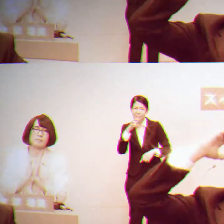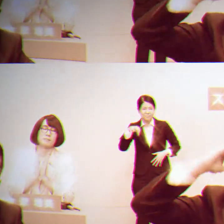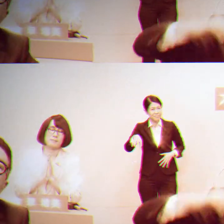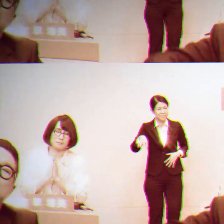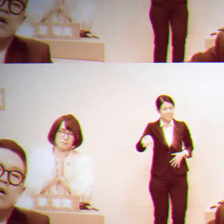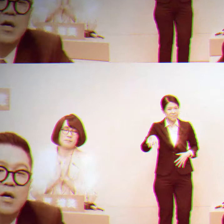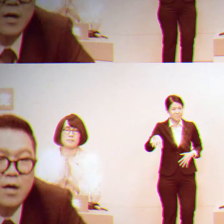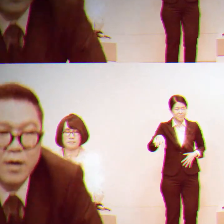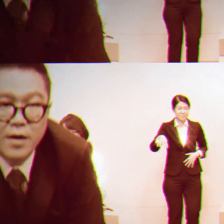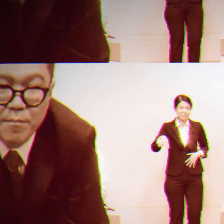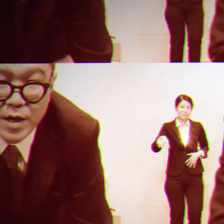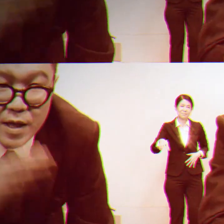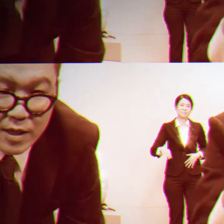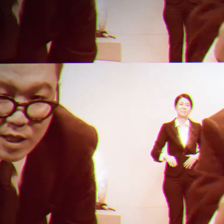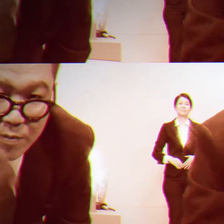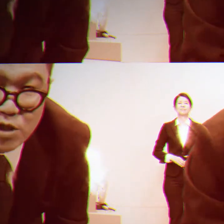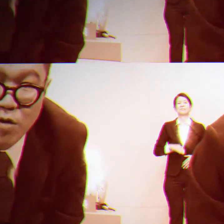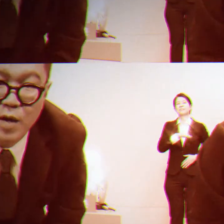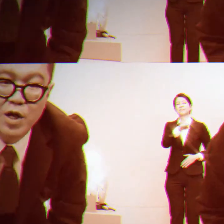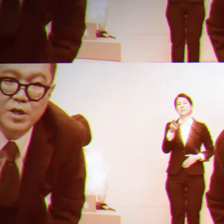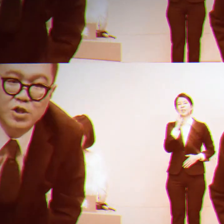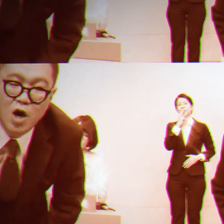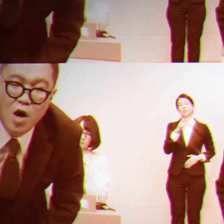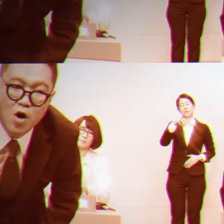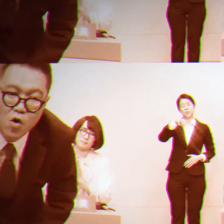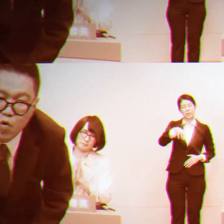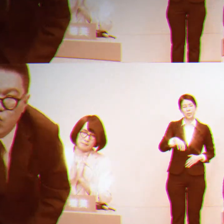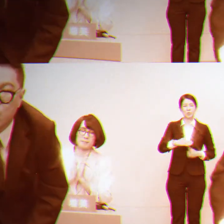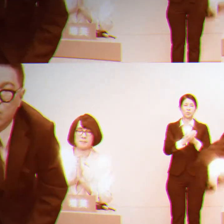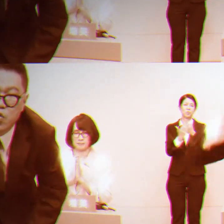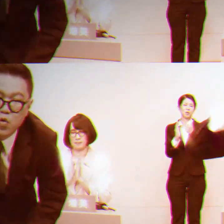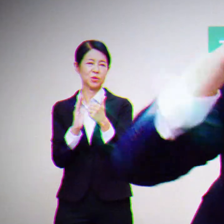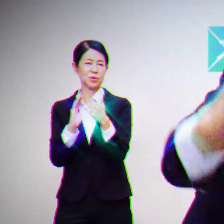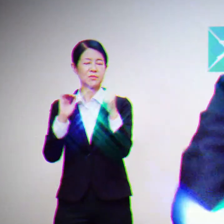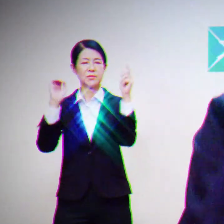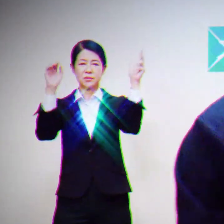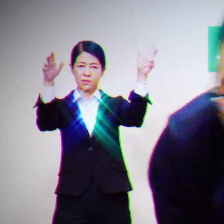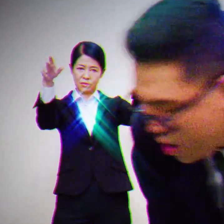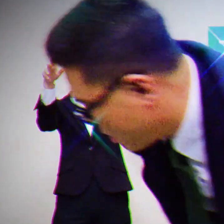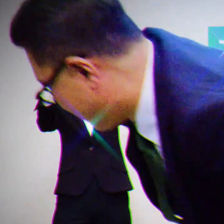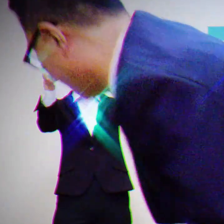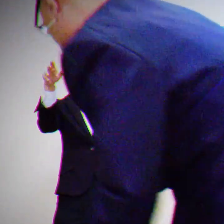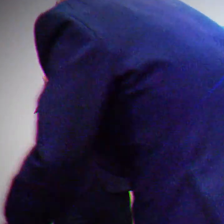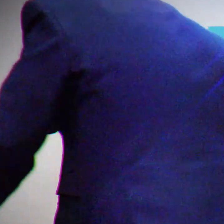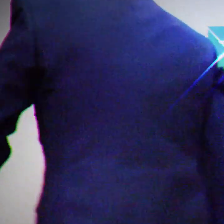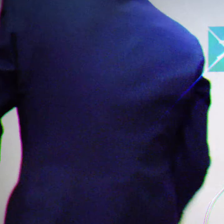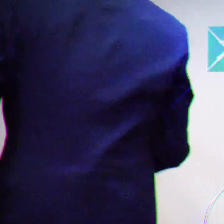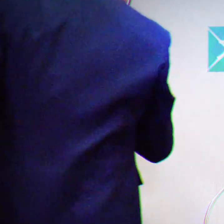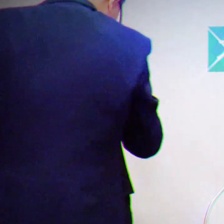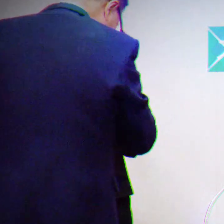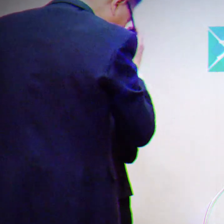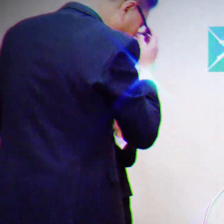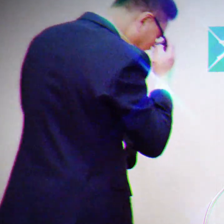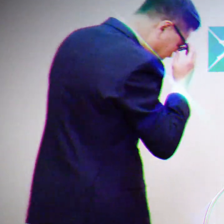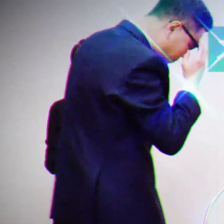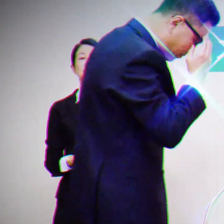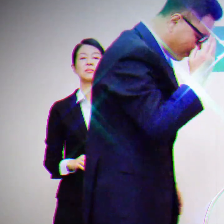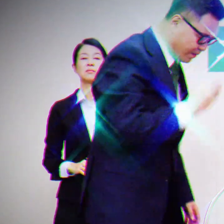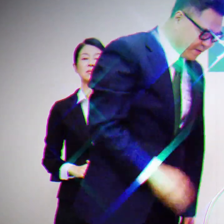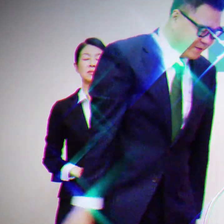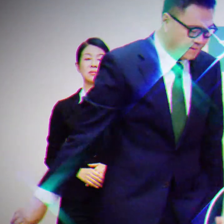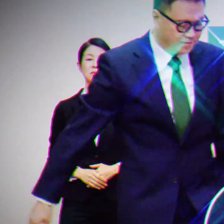所。みんなで吸える場所を守りましょう。吸える場所、 Yeah、 あの居場所、吸える場